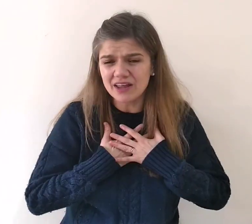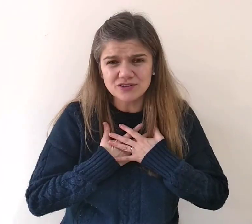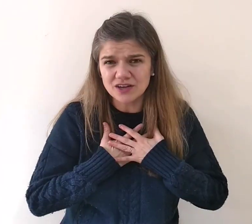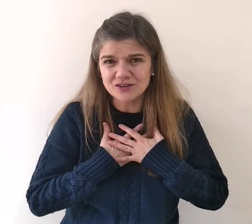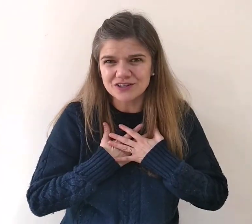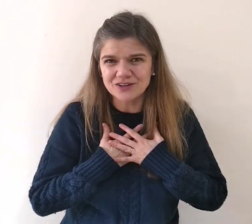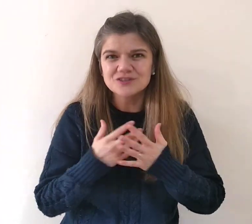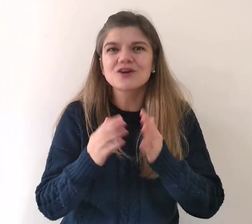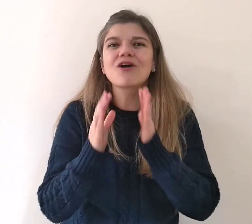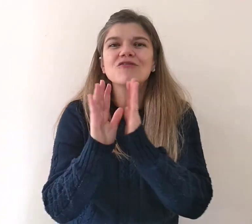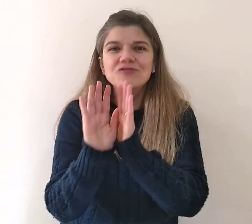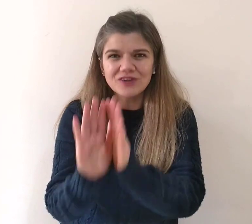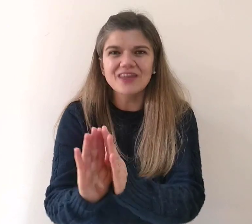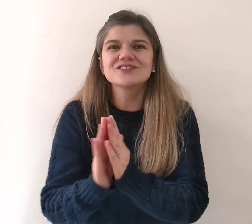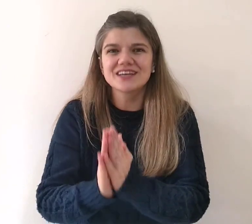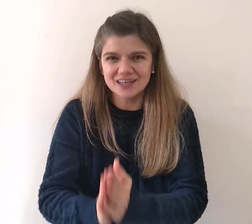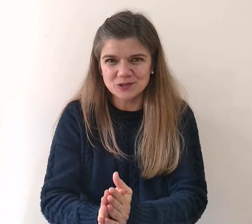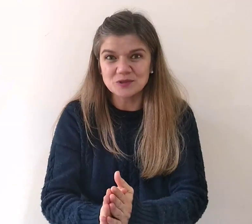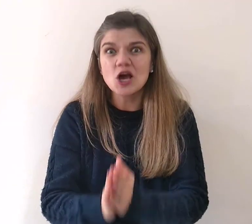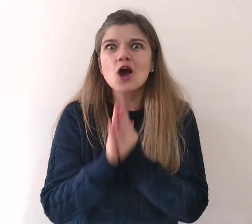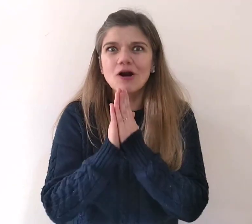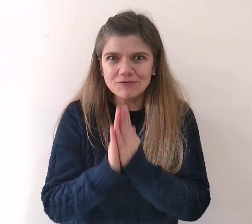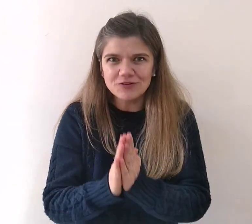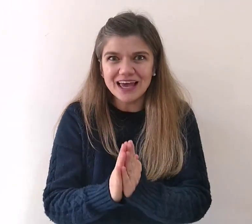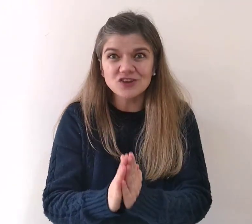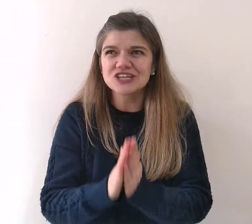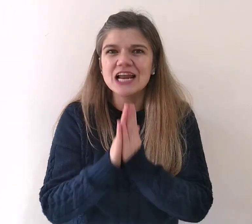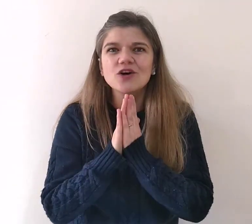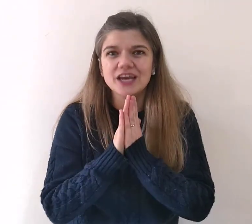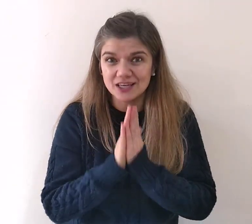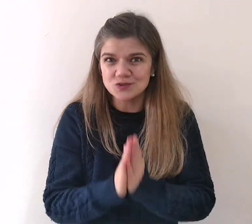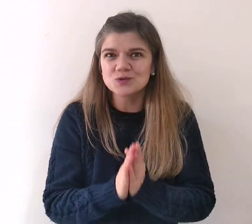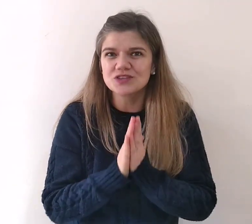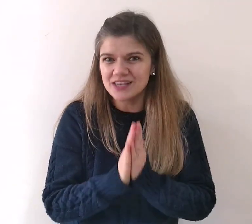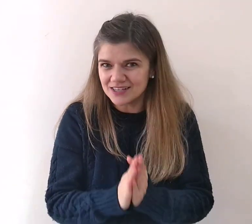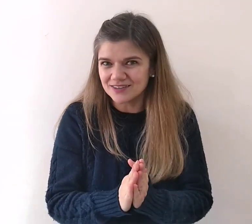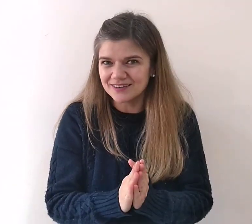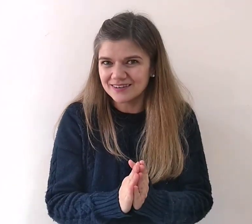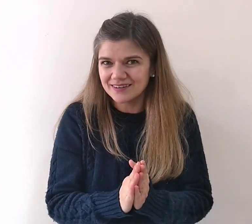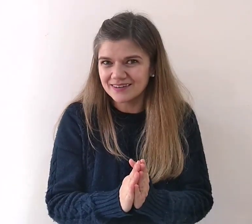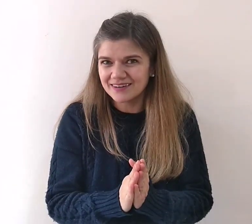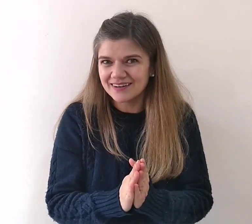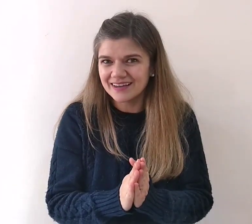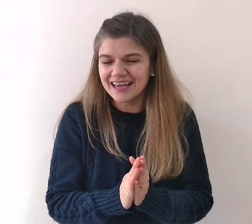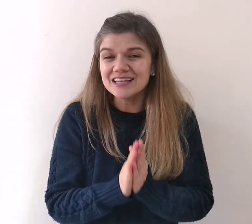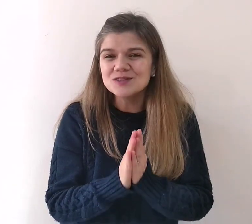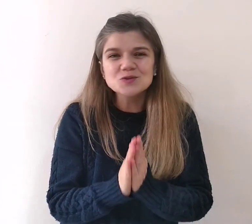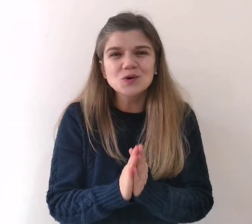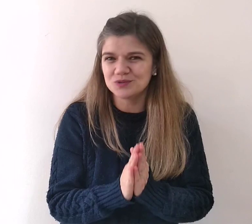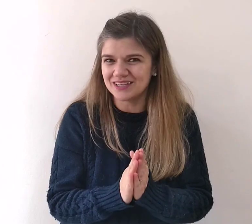confiados en nosotros, confiados en Jesús, confiados en lo que Jesús hizo, en su